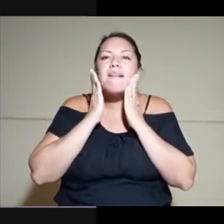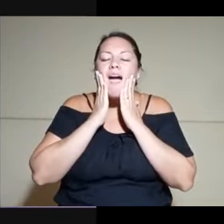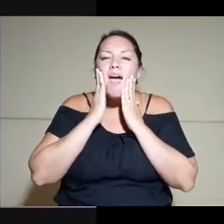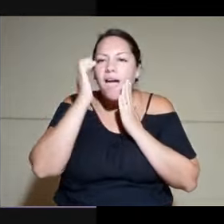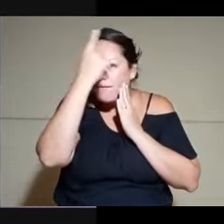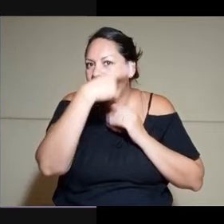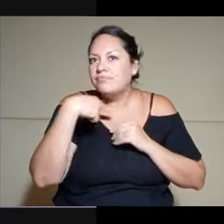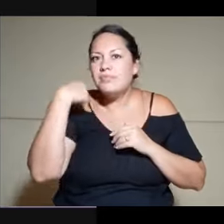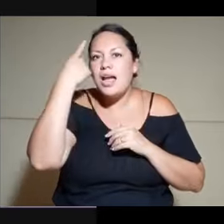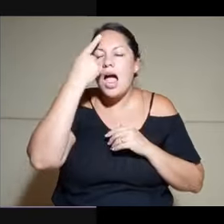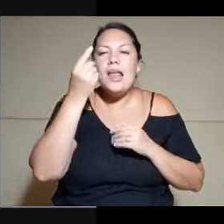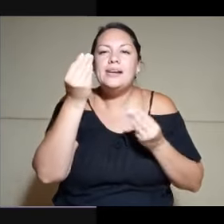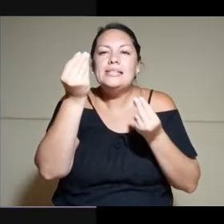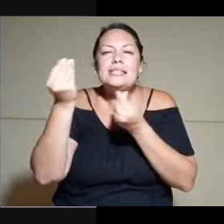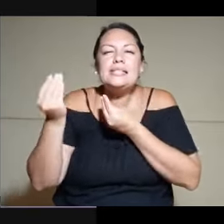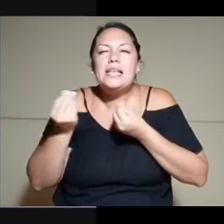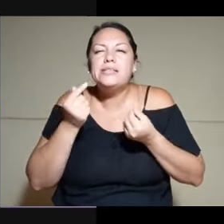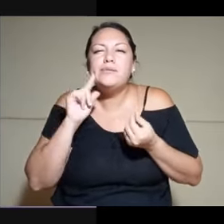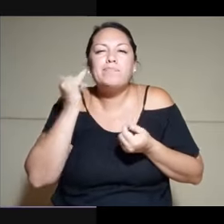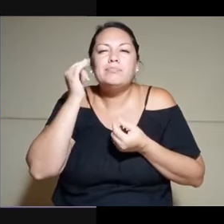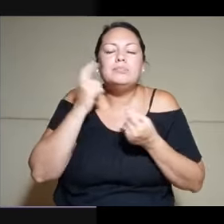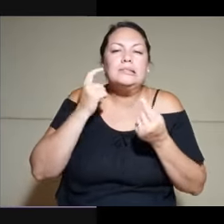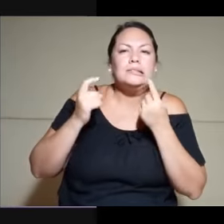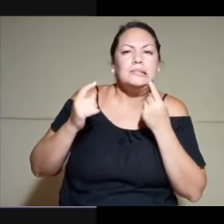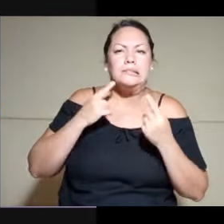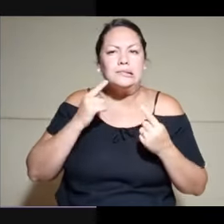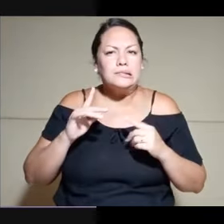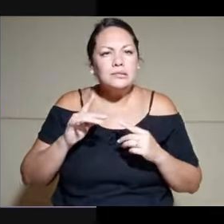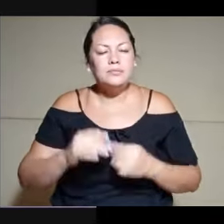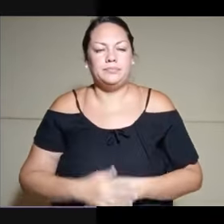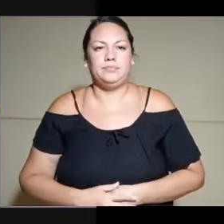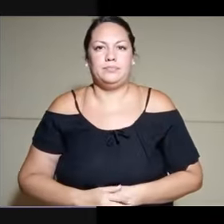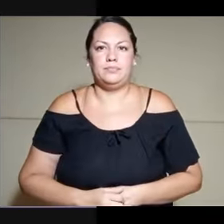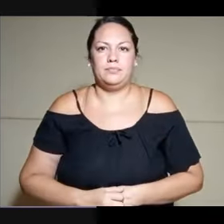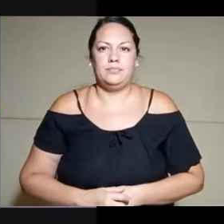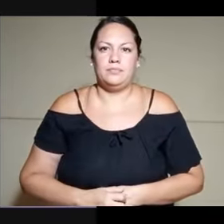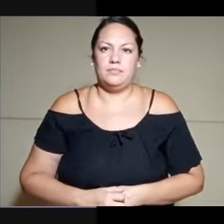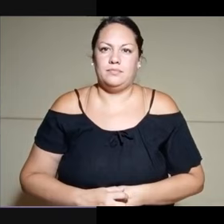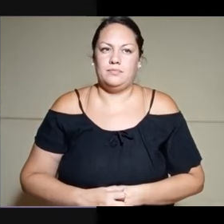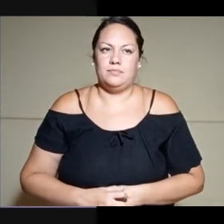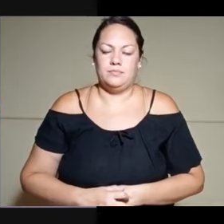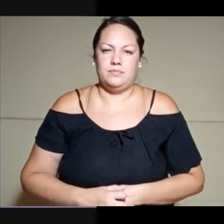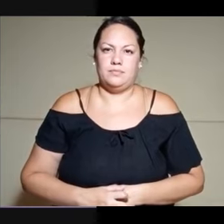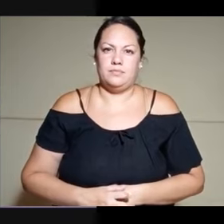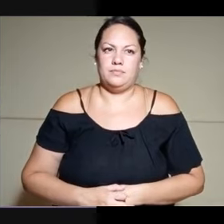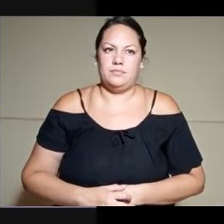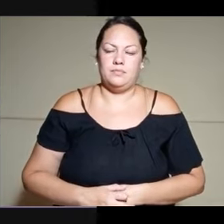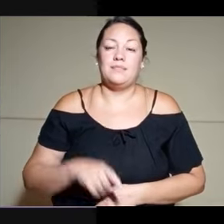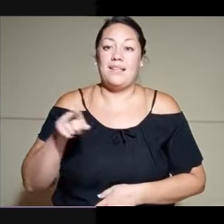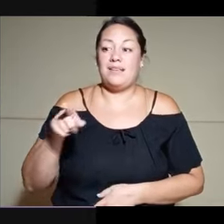encarga? De darle la sensibilidad a la cara. Eso es lo que hace el trigémino.